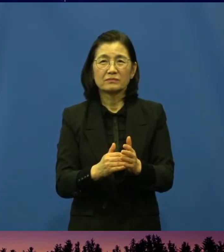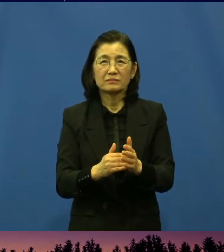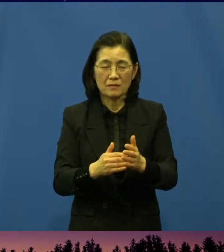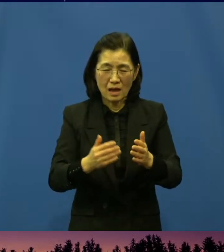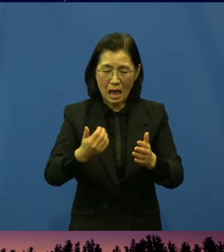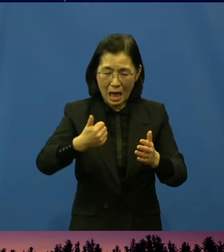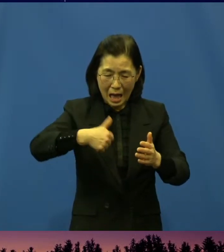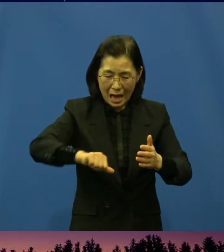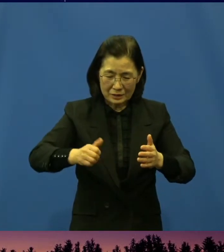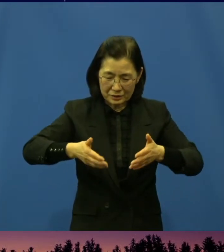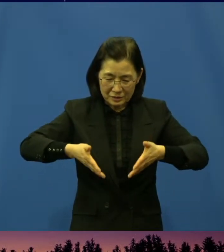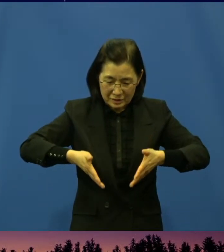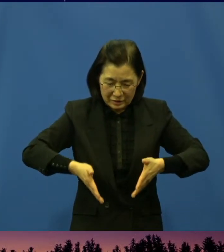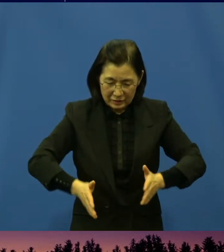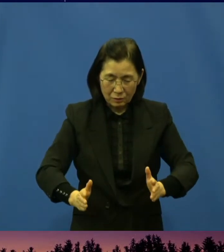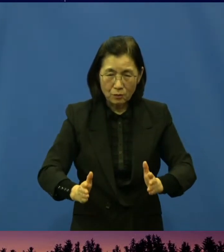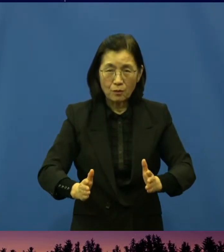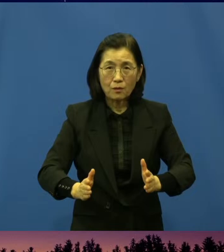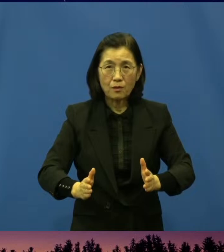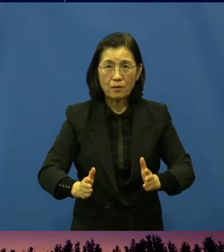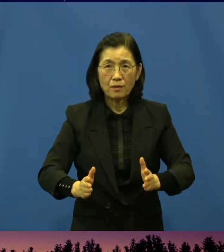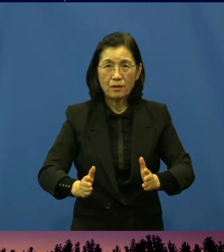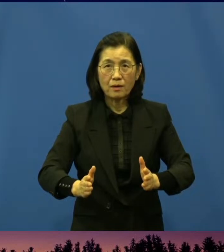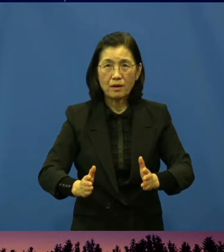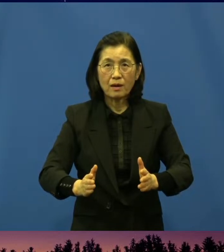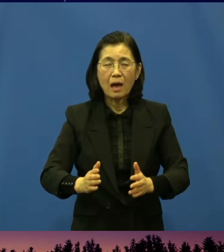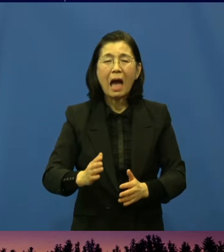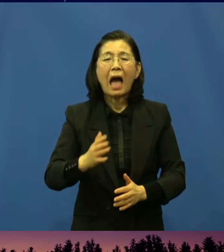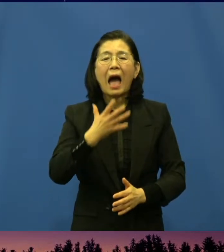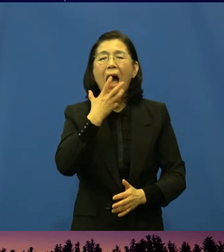아브라함은 하나님의 약속을 믿고 기다려야 됐어요.